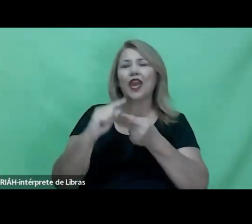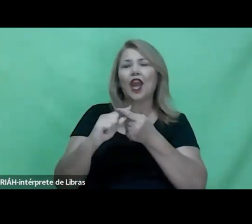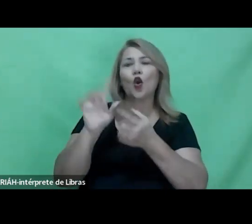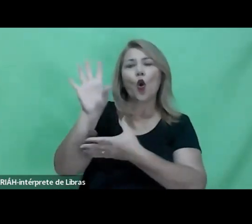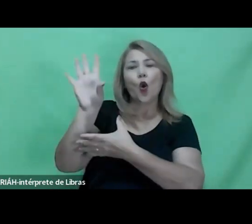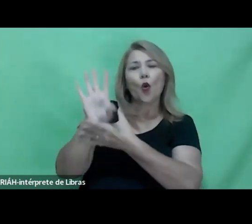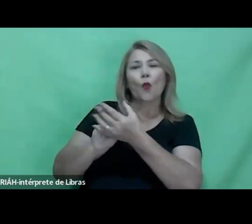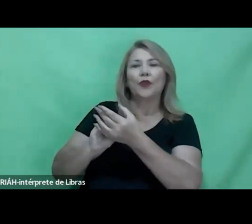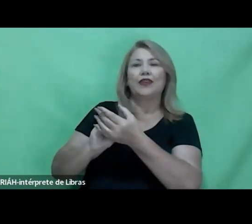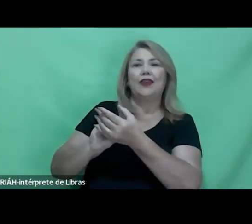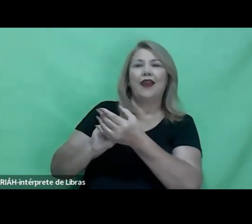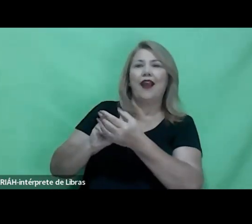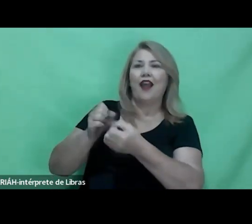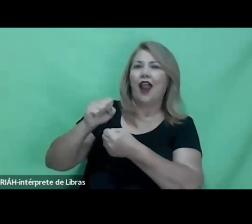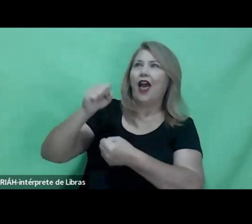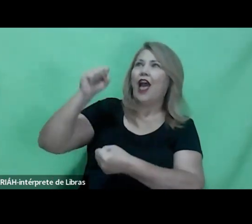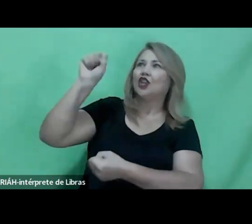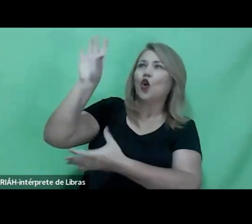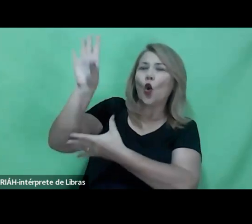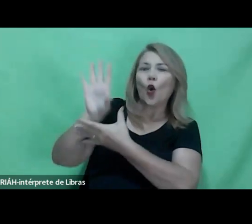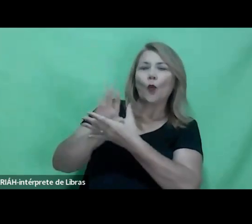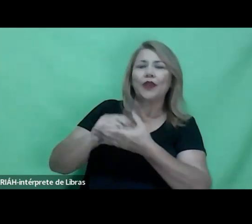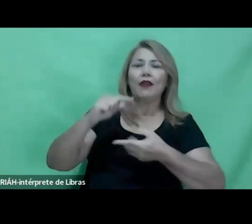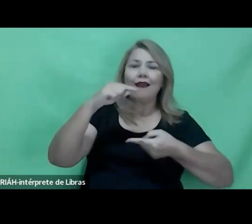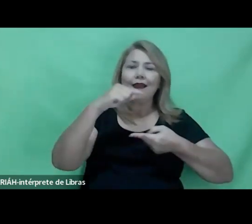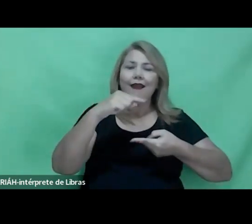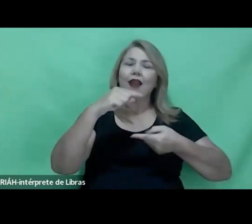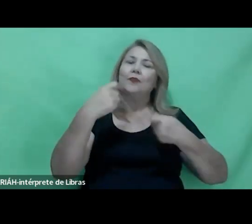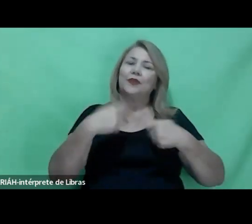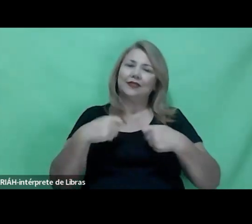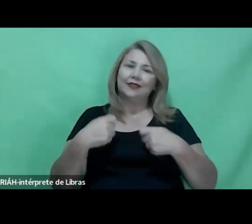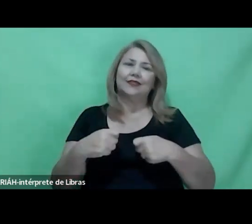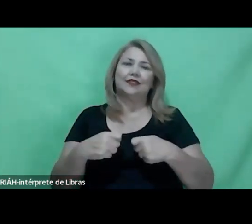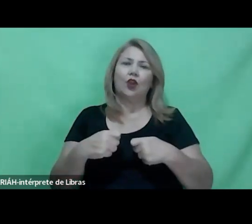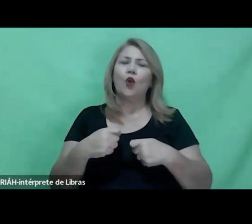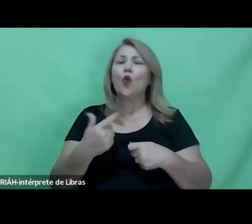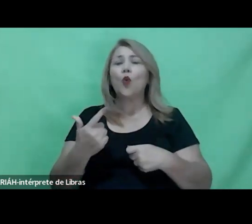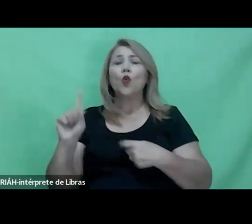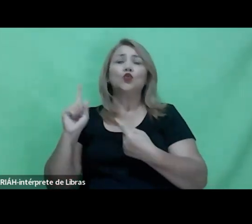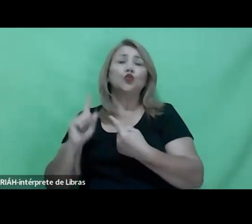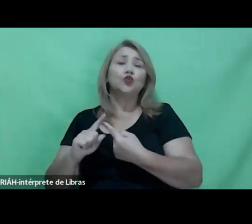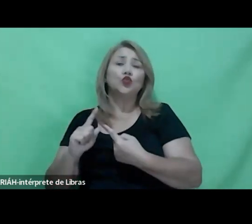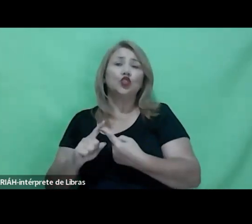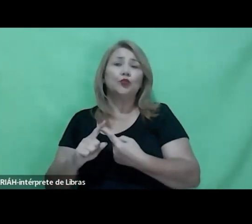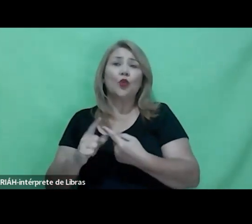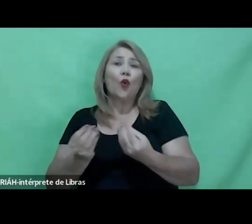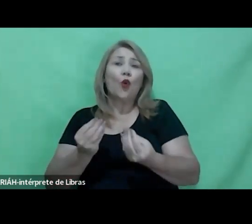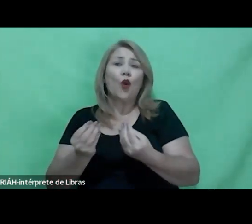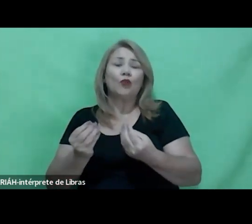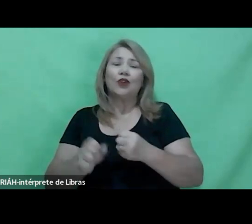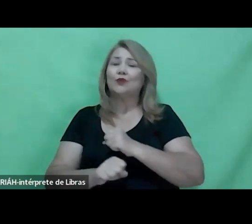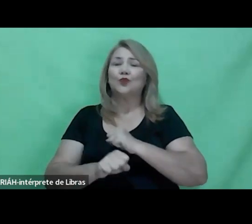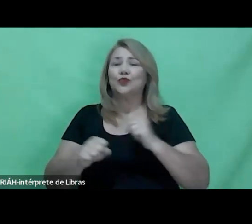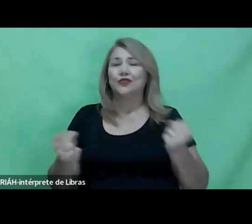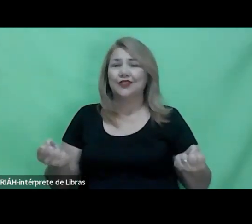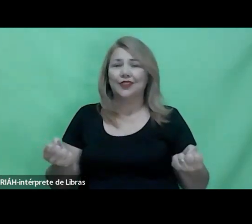Es realmente necesaria en este caso de otra forma sería prácticamente imposible con la